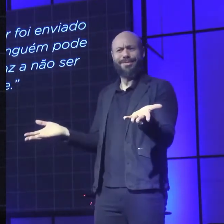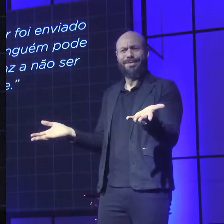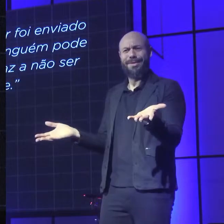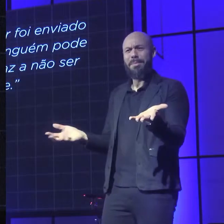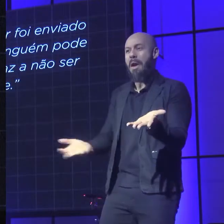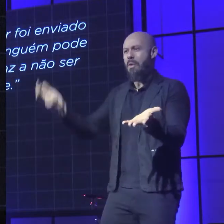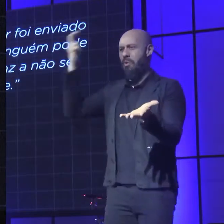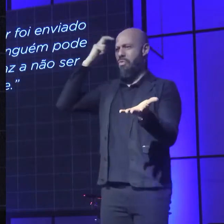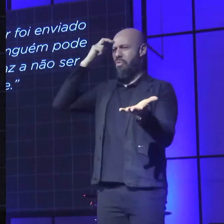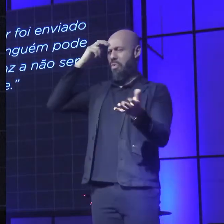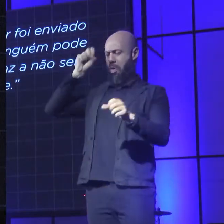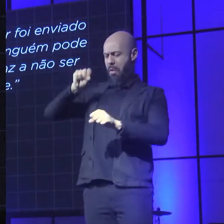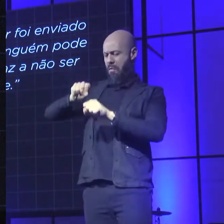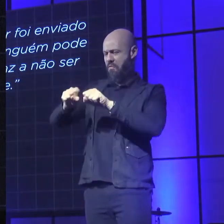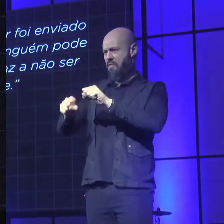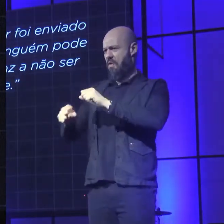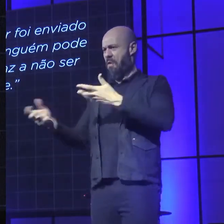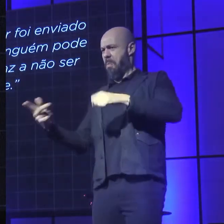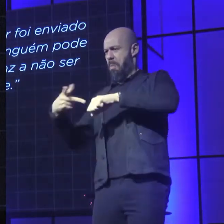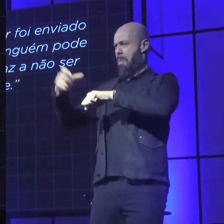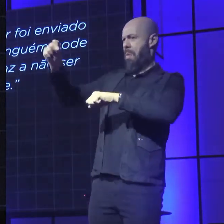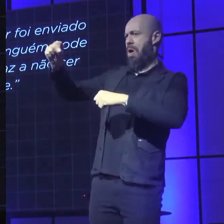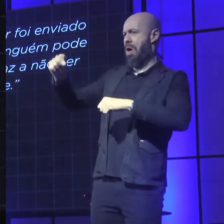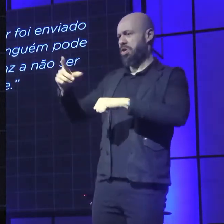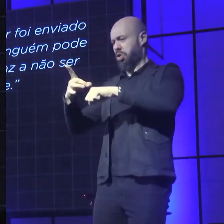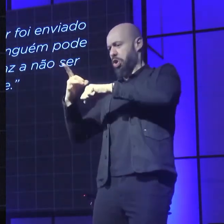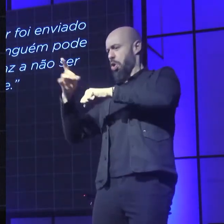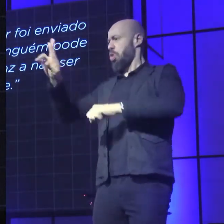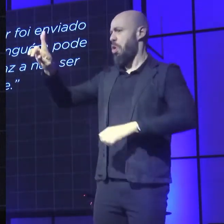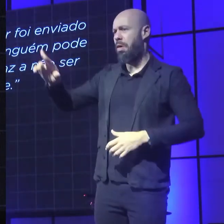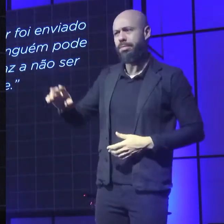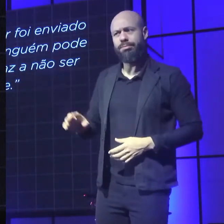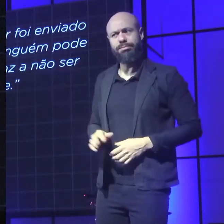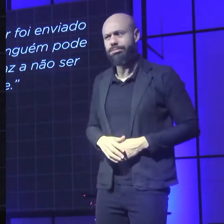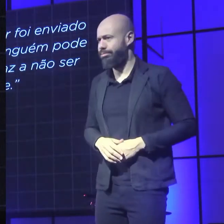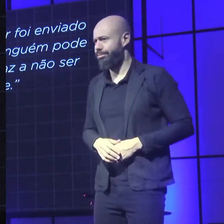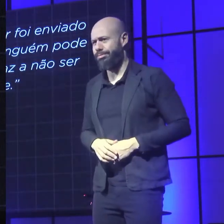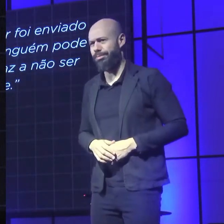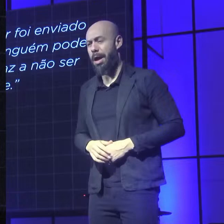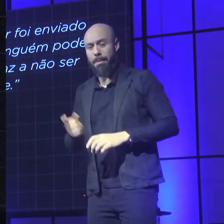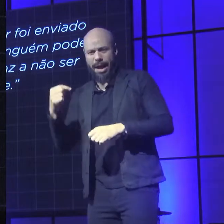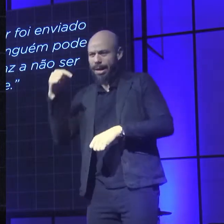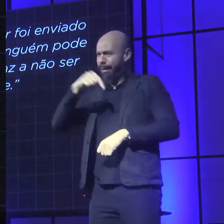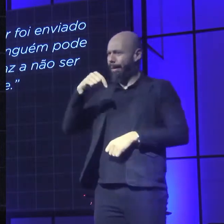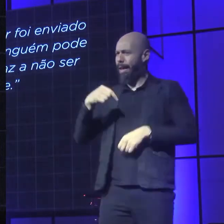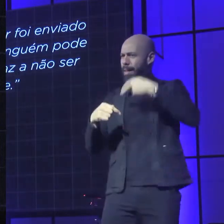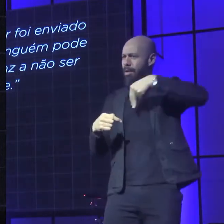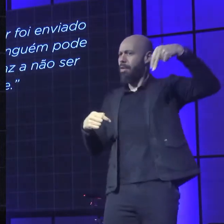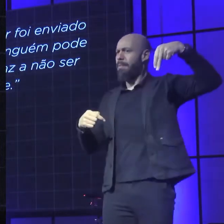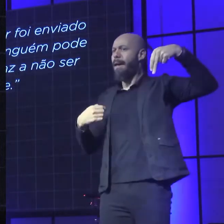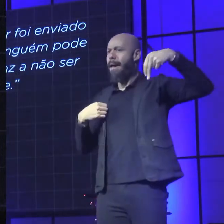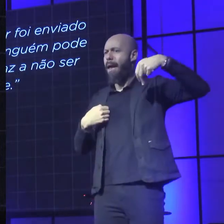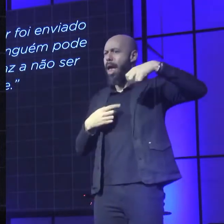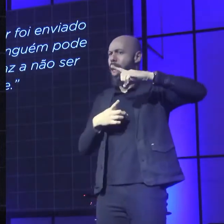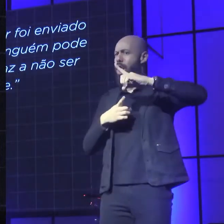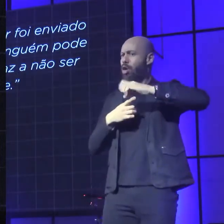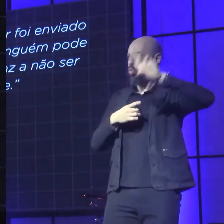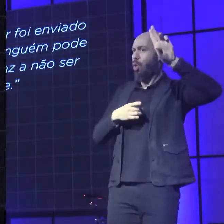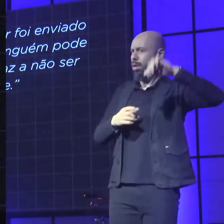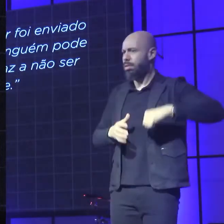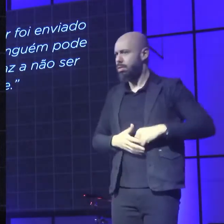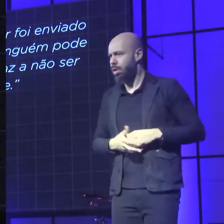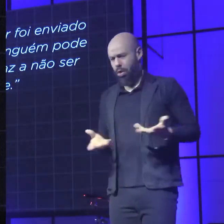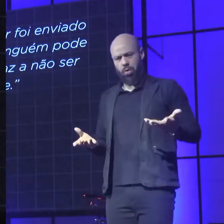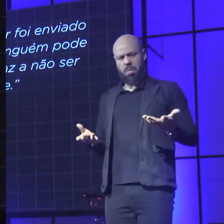cultura, não tinha estudo, um mestre, um rabino do povo. Então, na verdade,